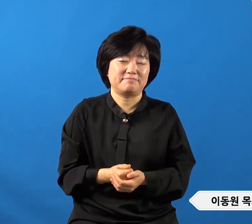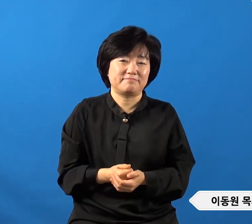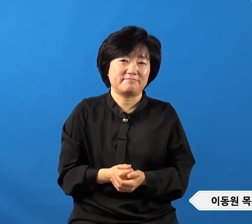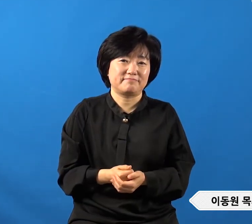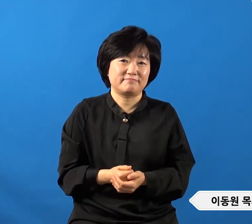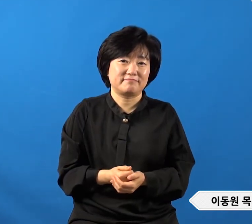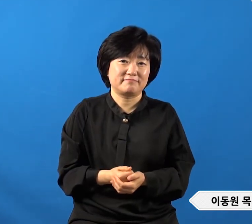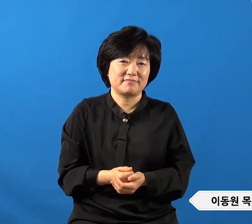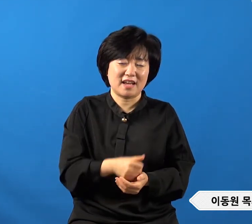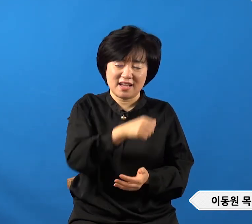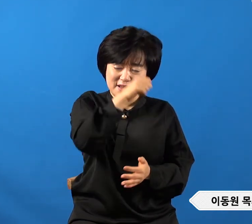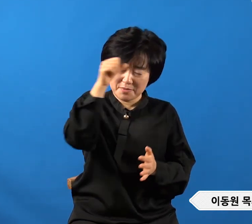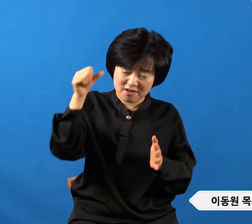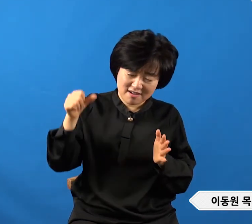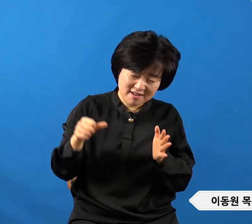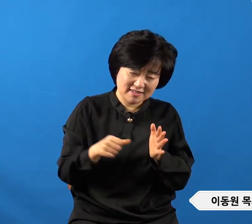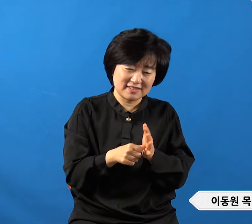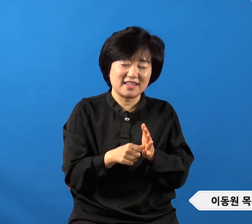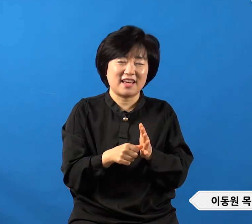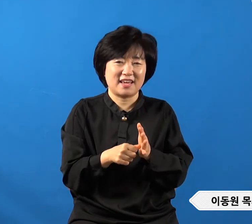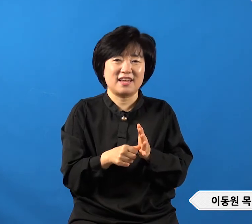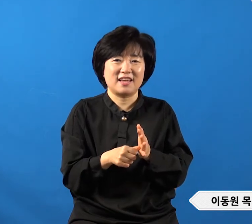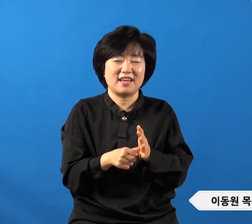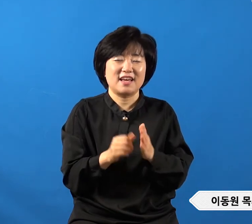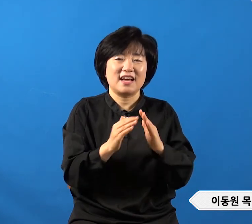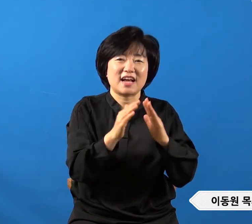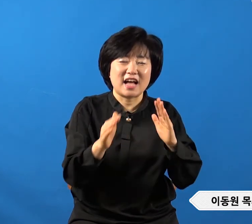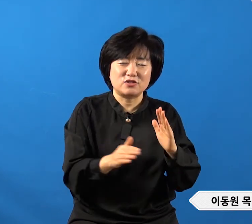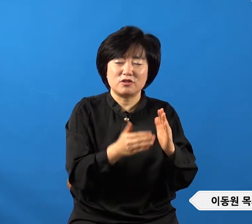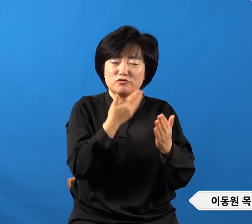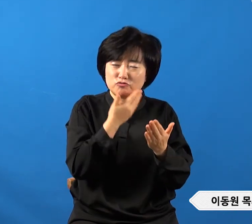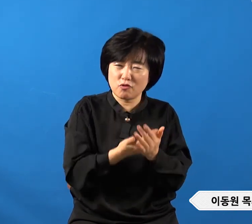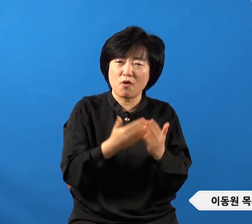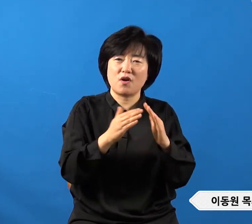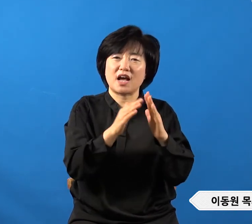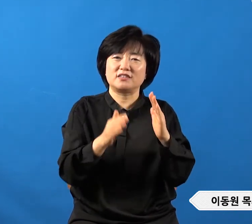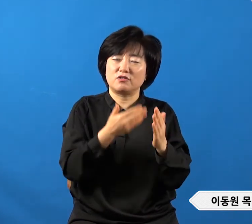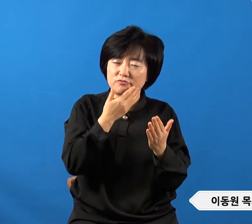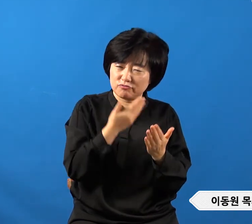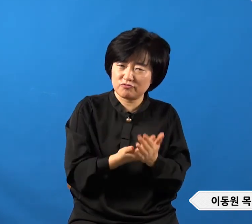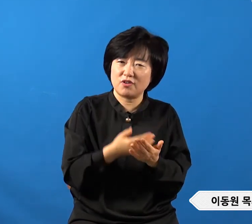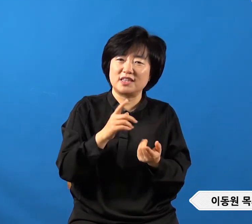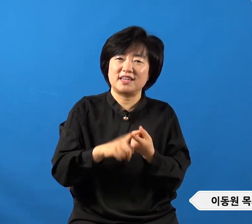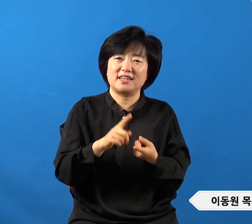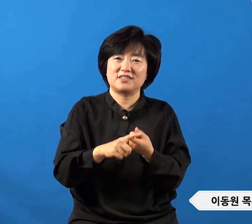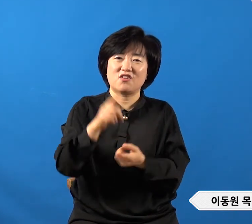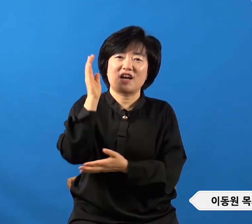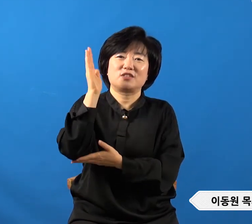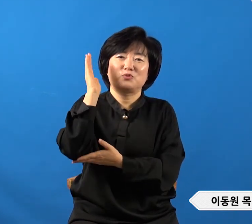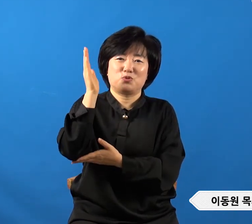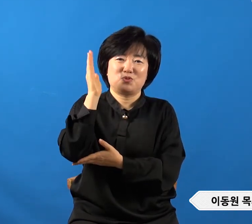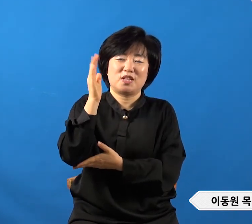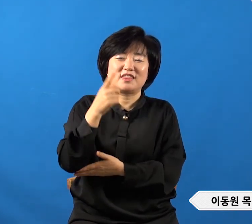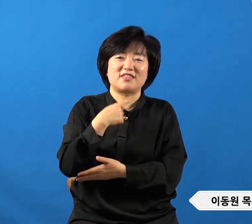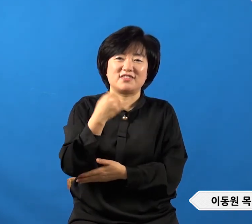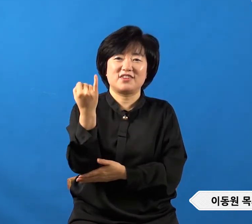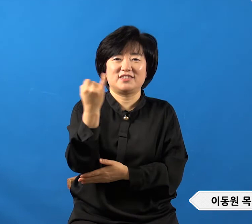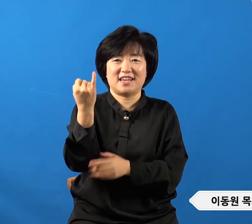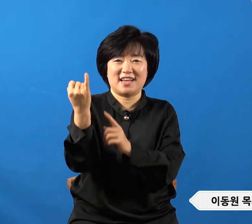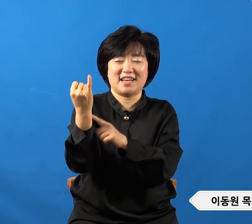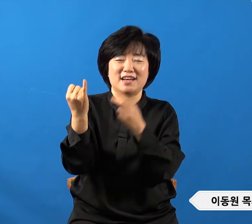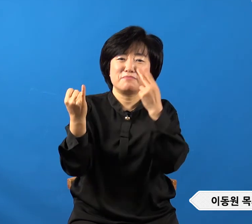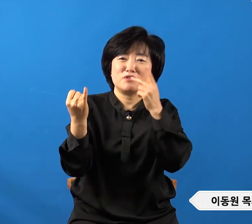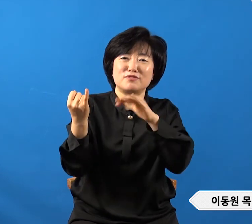그러면서 한결같이 평생 이 가정의 소중함을 가르치는 것으로 미국인들을 감동시켰습니다.